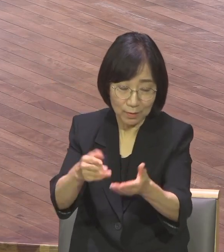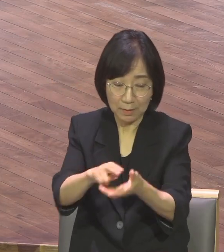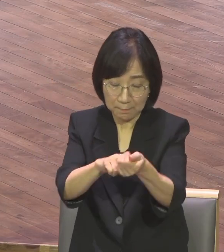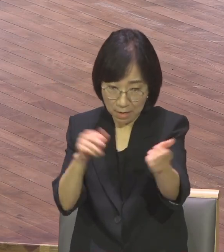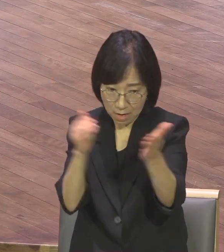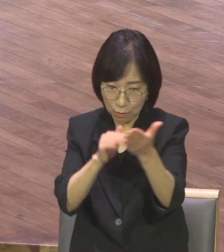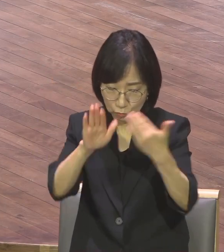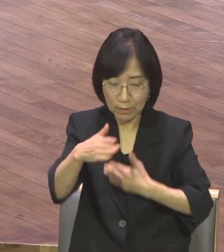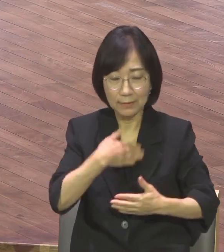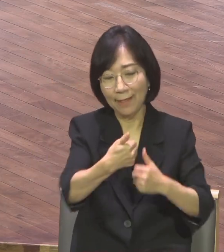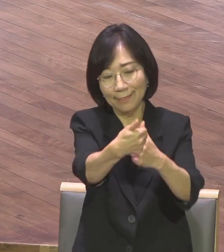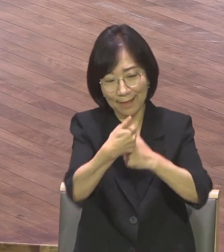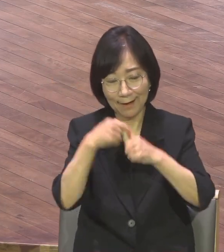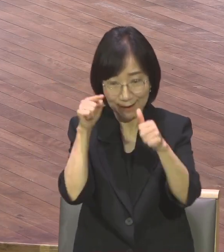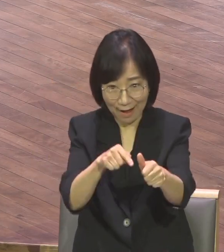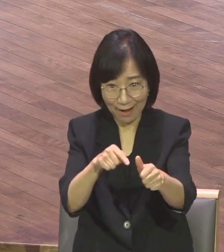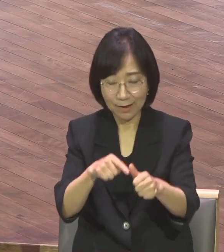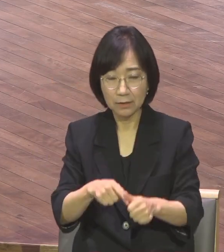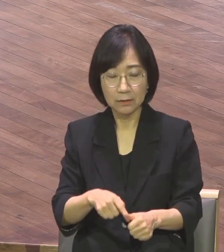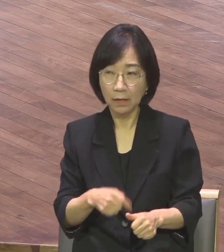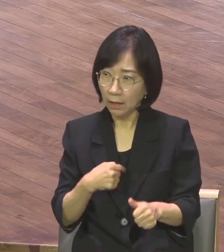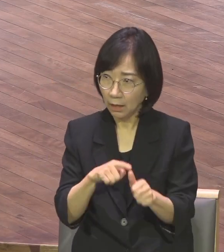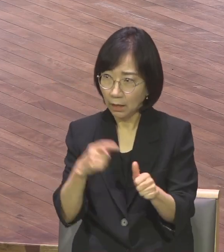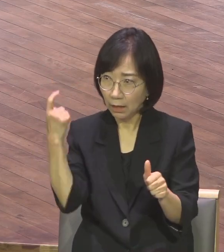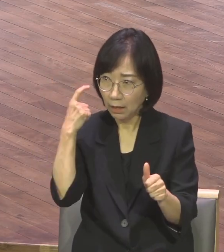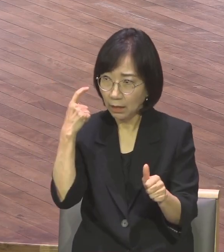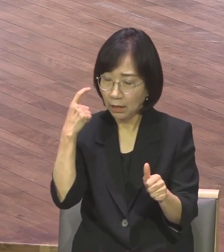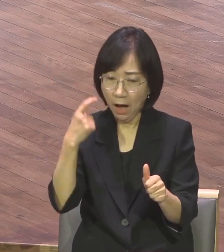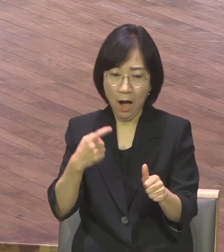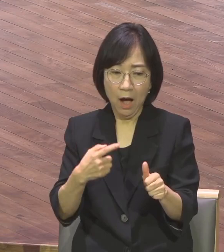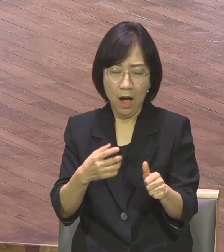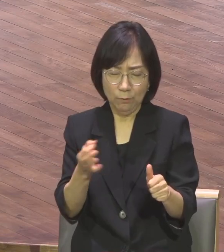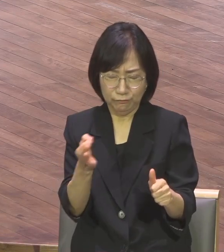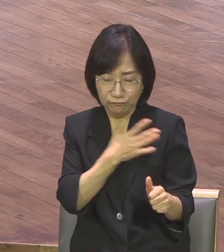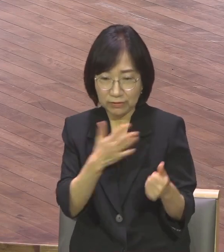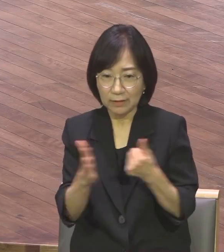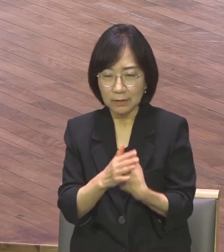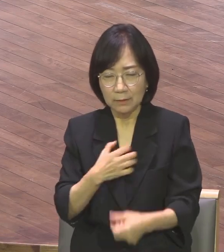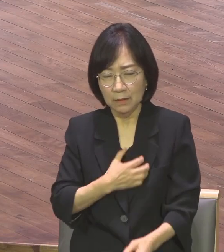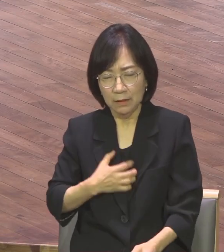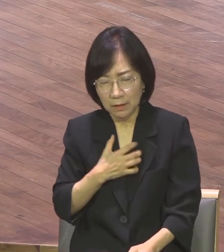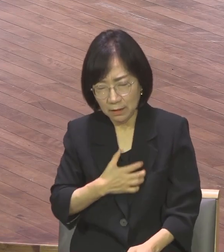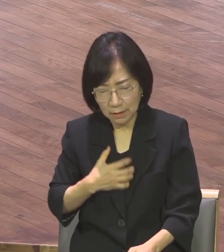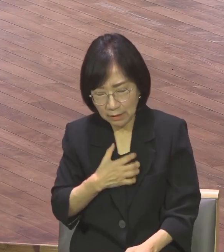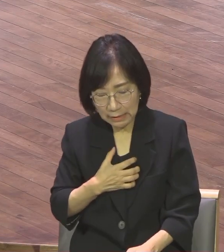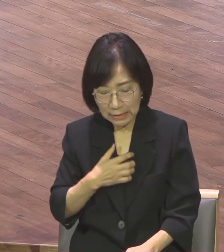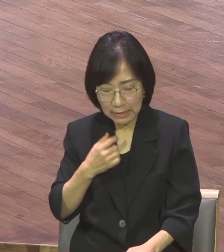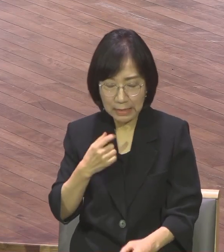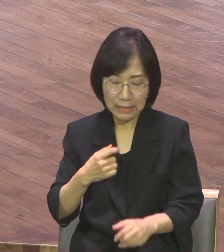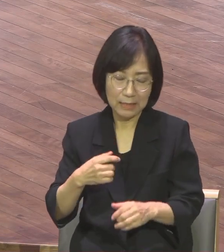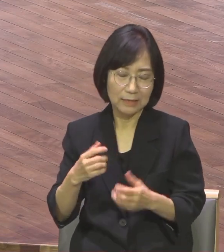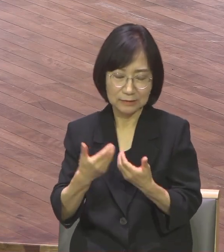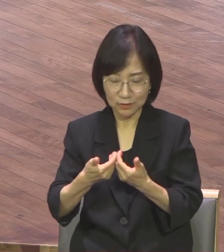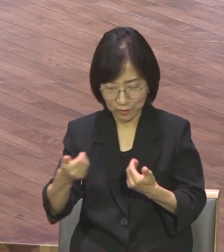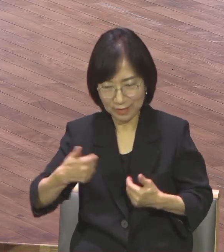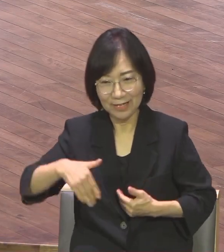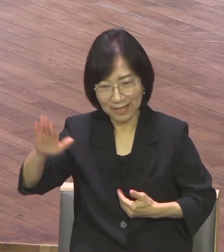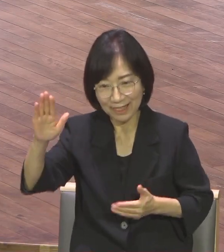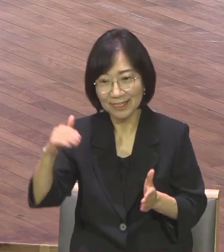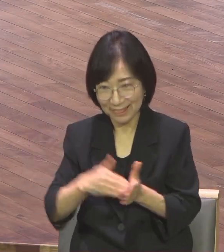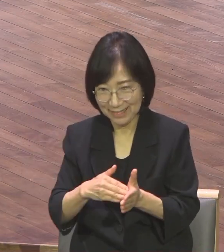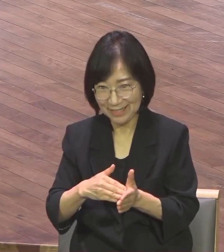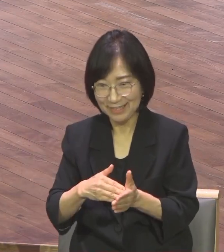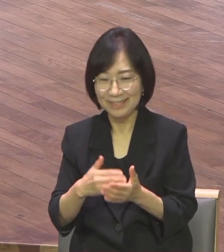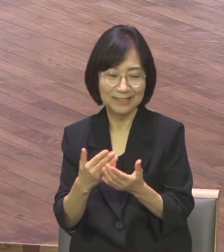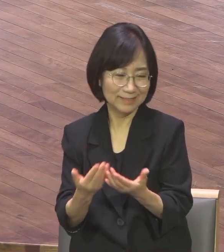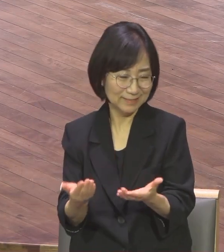하시니 그 사람은 재물이 많은 고로 이 말씀으로 인하여 슬픈 기색을 띠고 근심하며 가니라. 아멘.